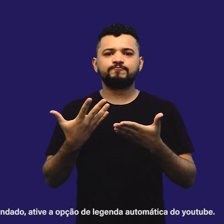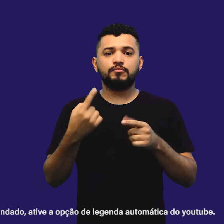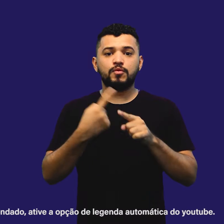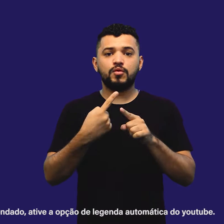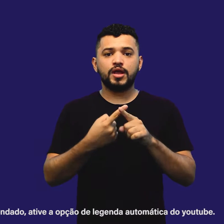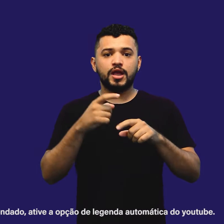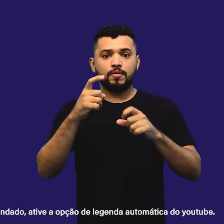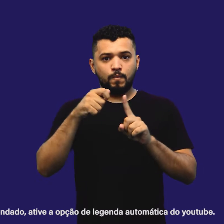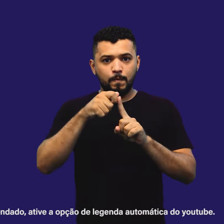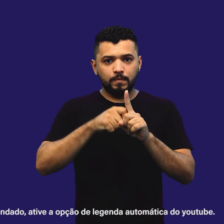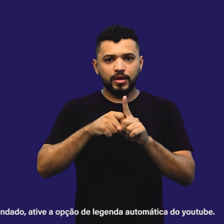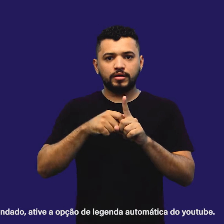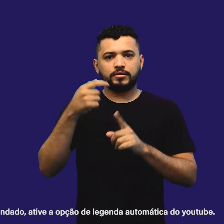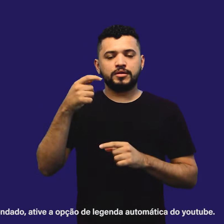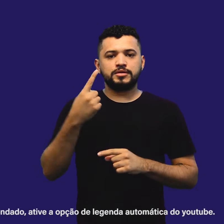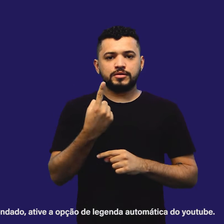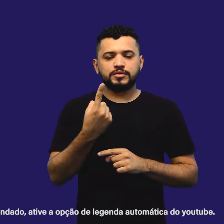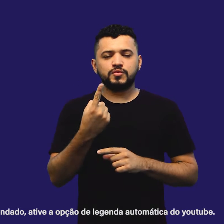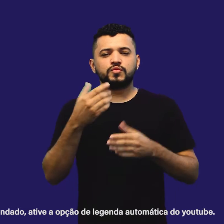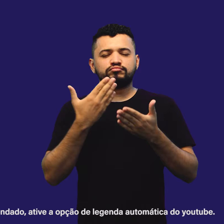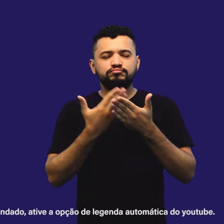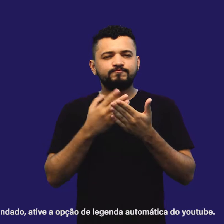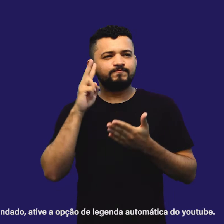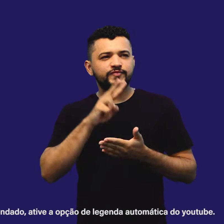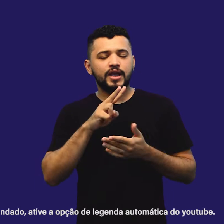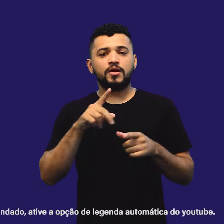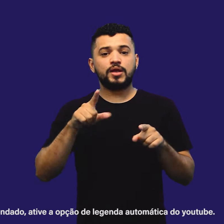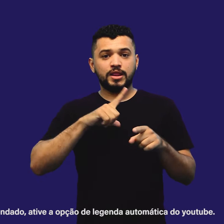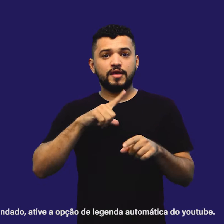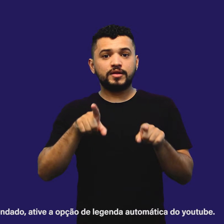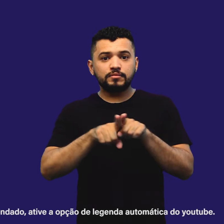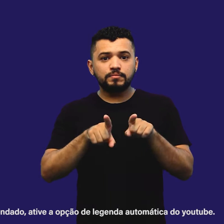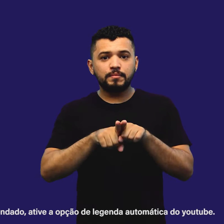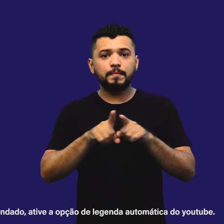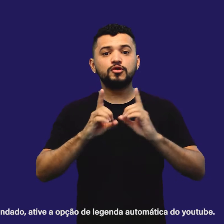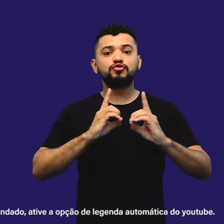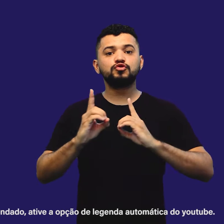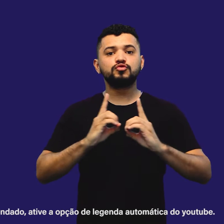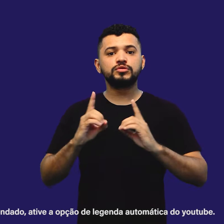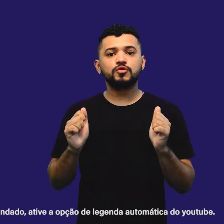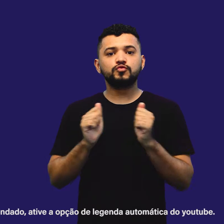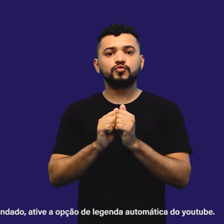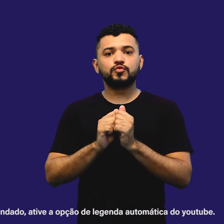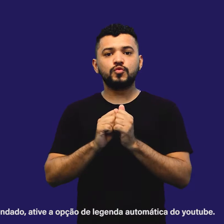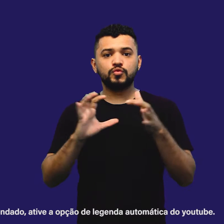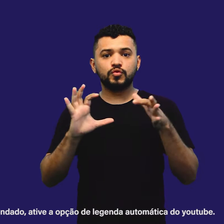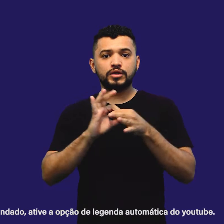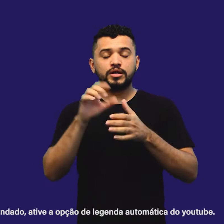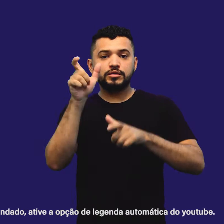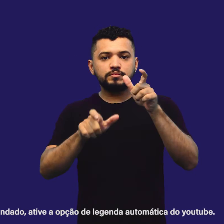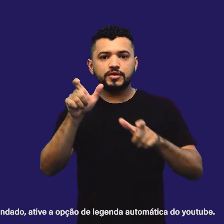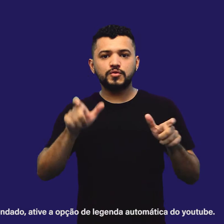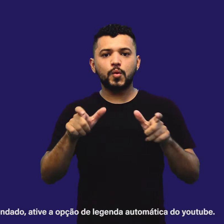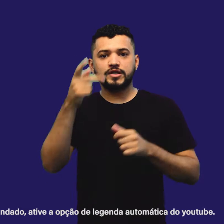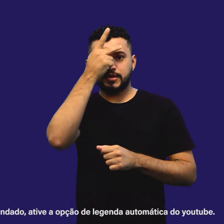eu percebia que a presença digital de todo mundo cresceu muito, né? Era a forma que todo mundo teve de sobreviver